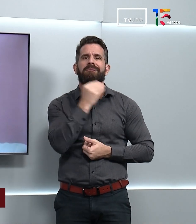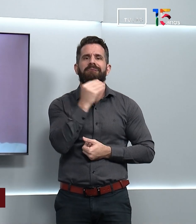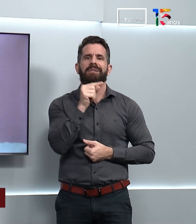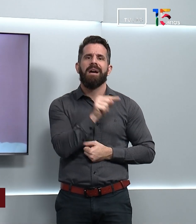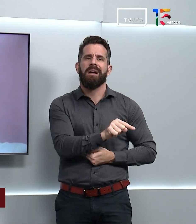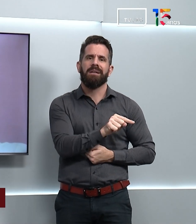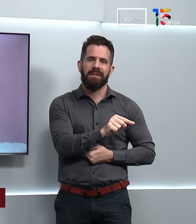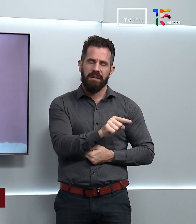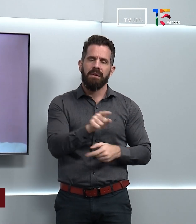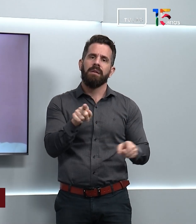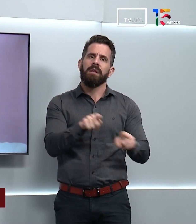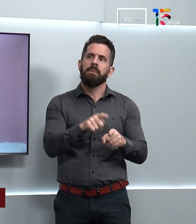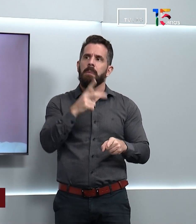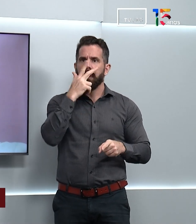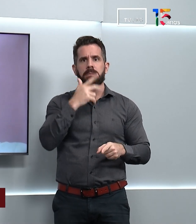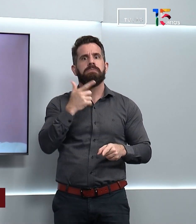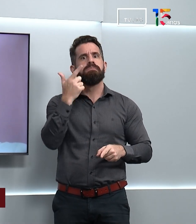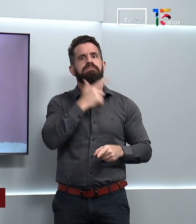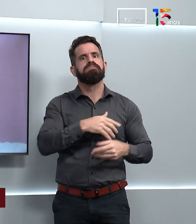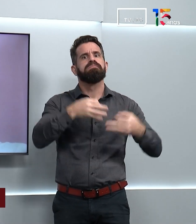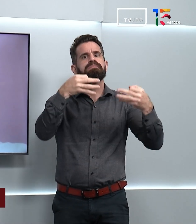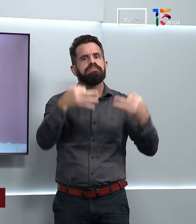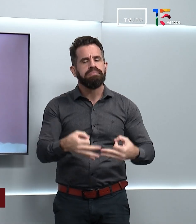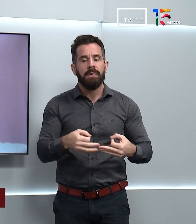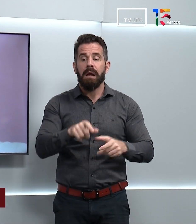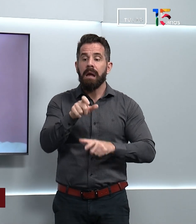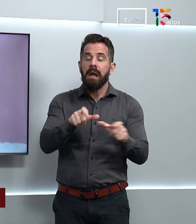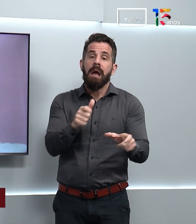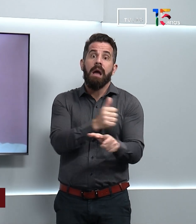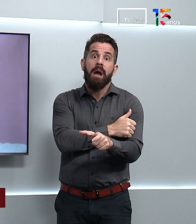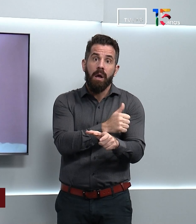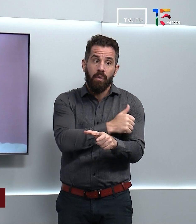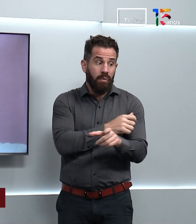efetiva para permitir com que o estudante saísse do